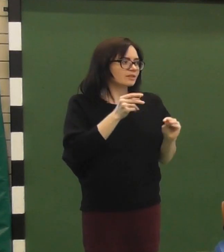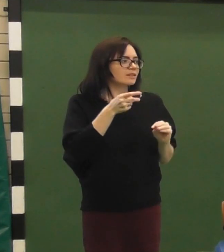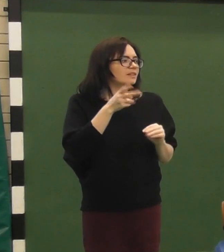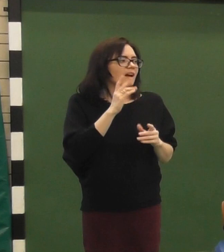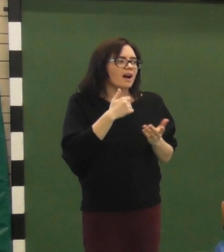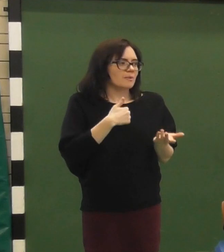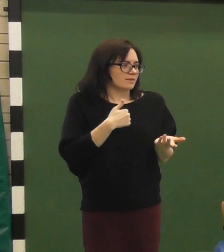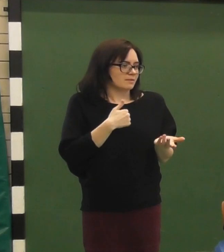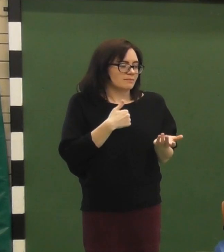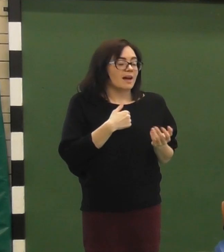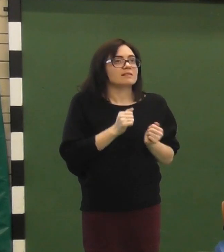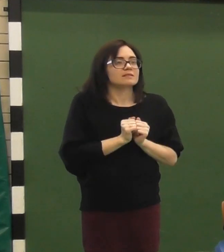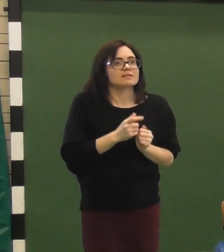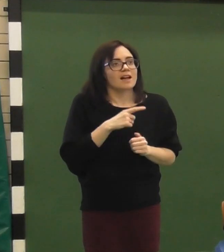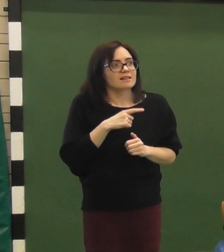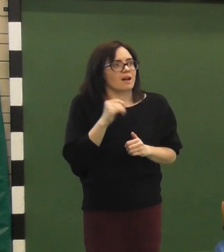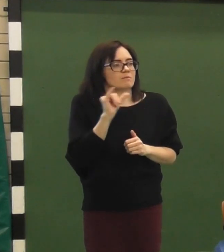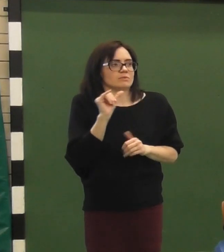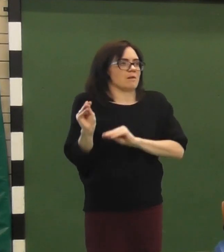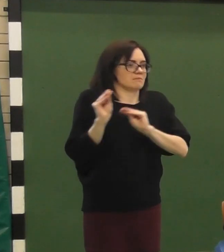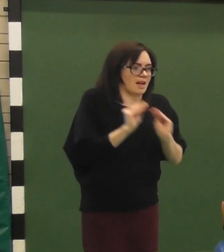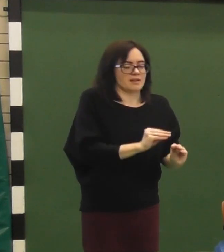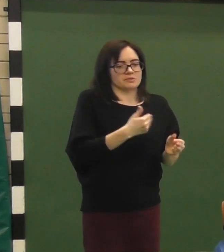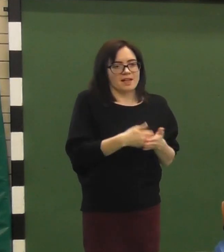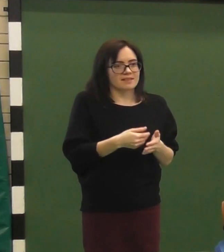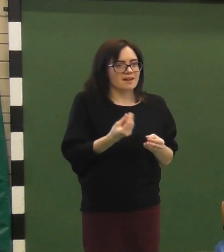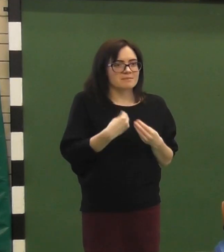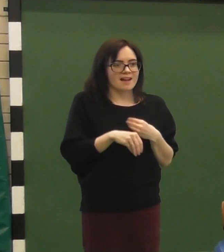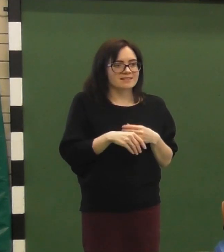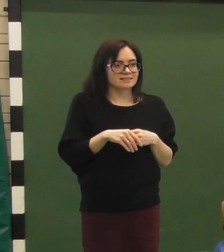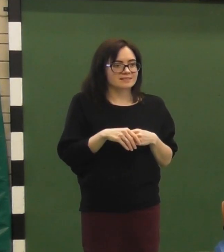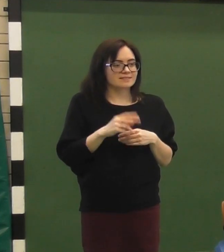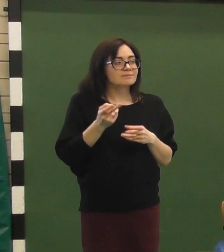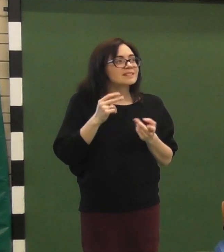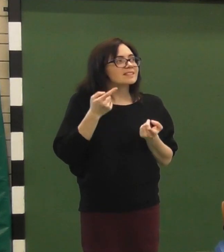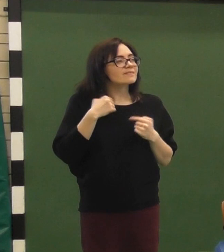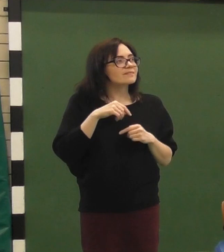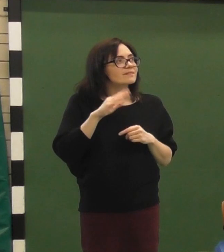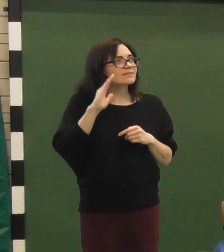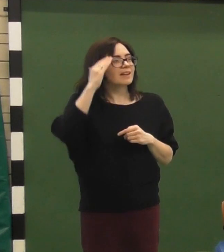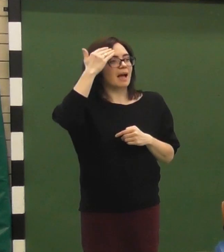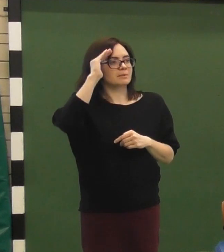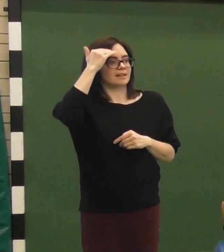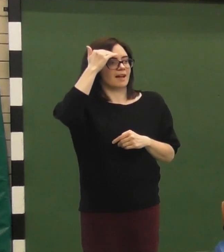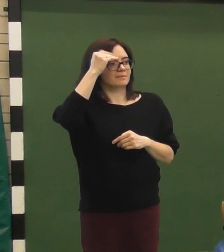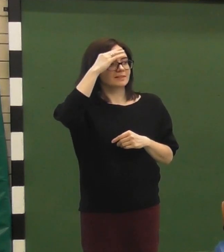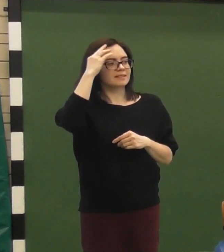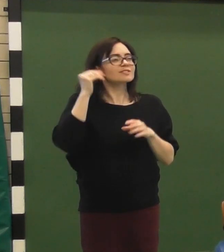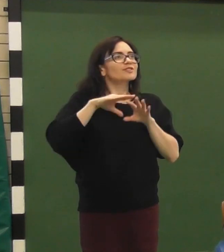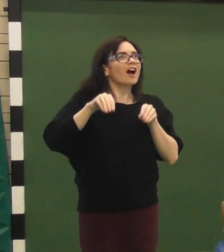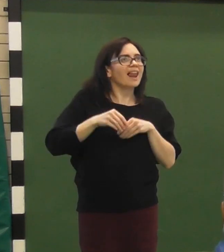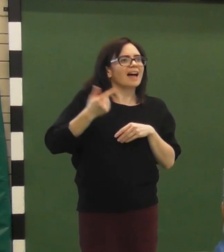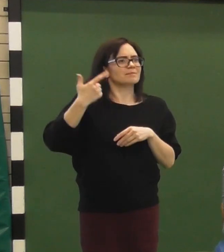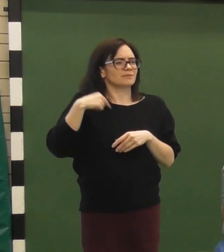vártam, hogy följöjjünk, mert állandó emlékeim voltak a családról,